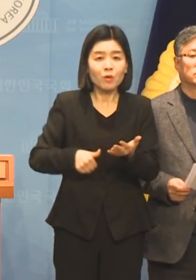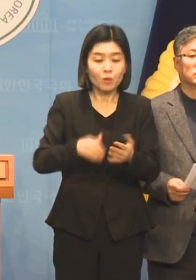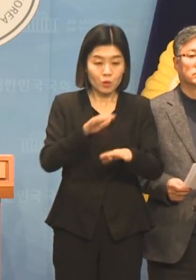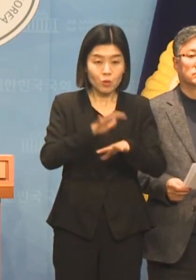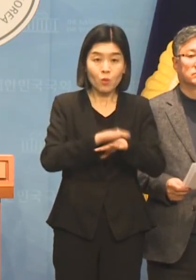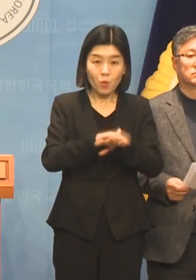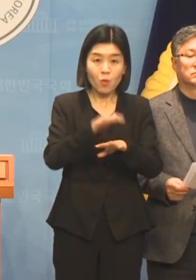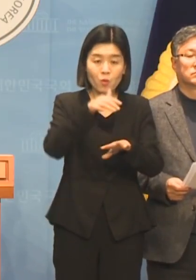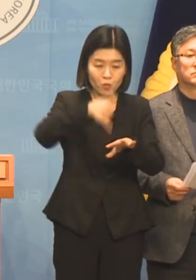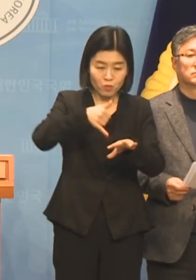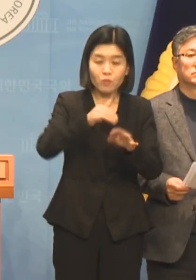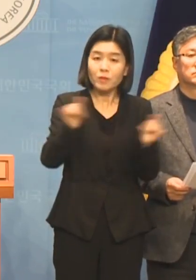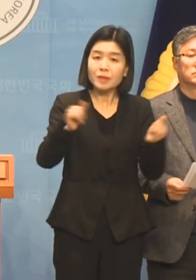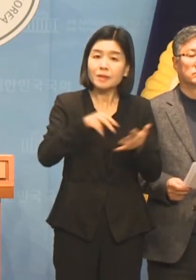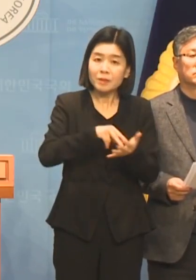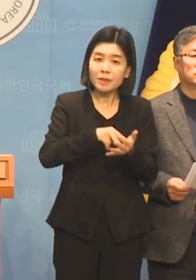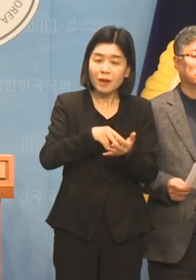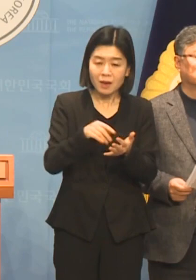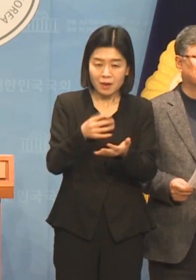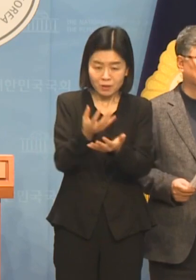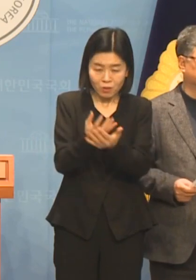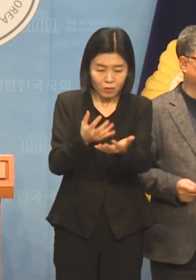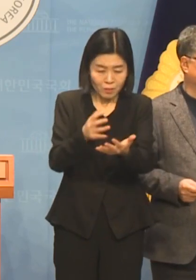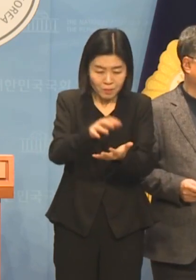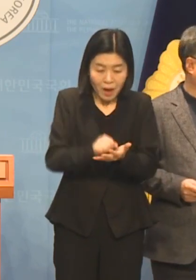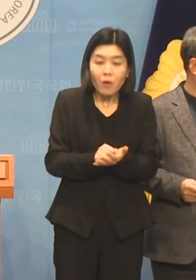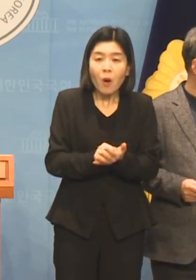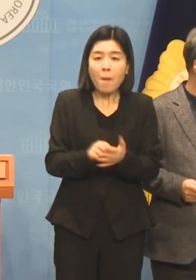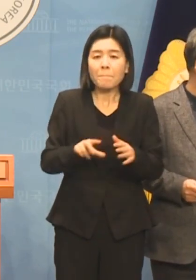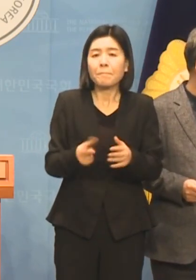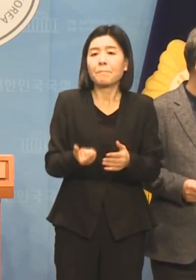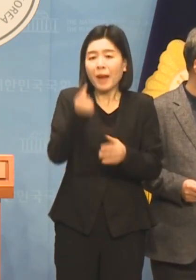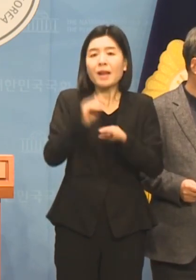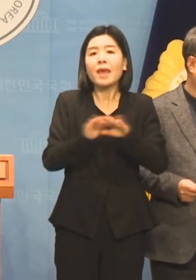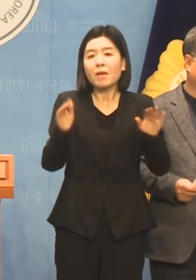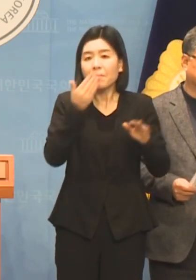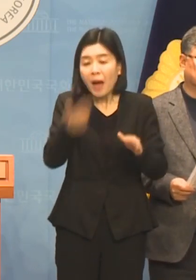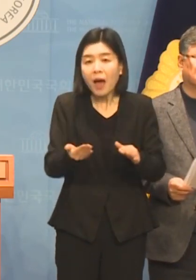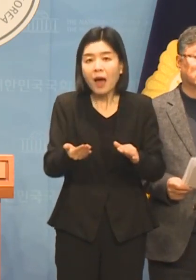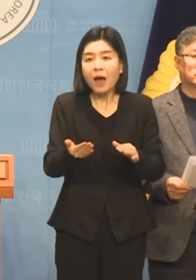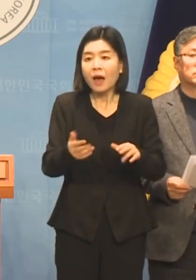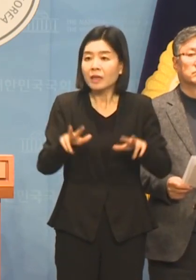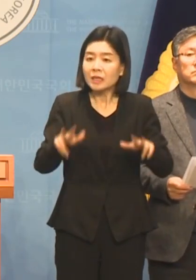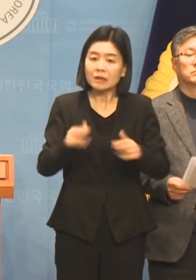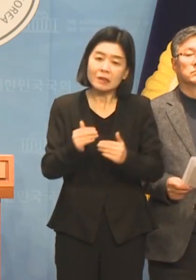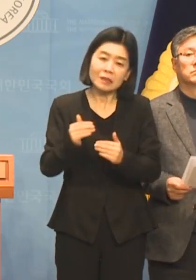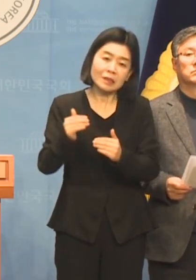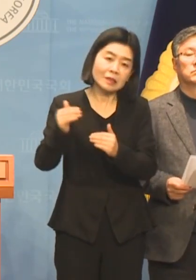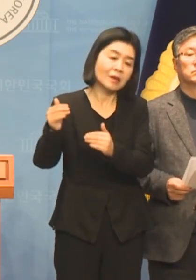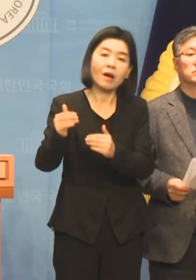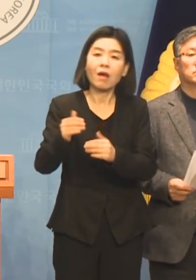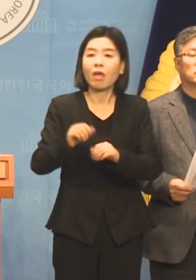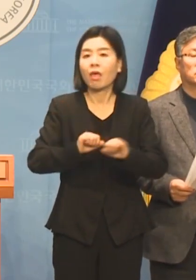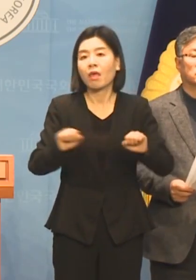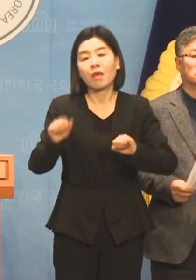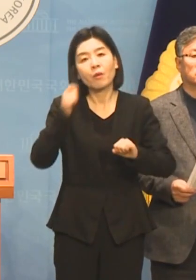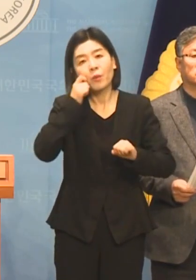당장 시급한 일들을 처리할 수 있는데 지금 그것을 아무것도 하지 못하고 있습니다. 예를